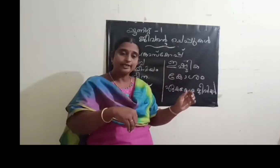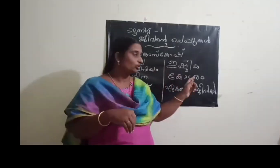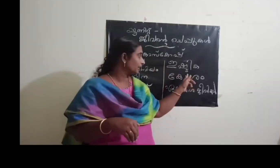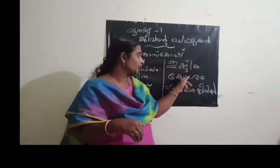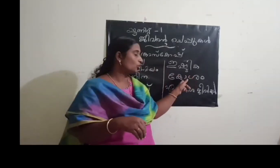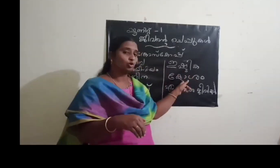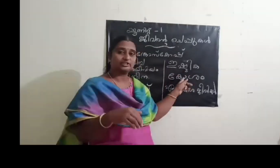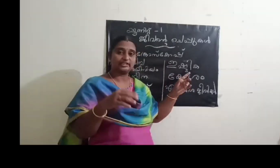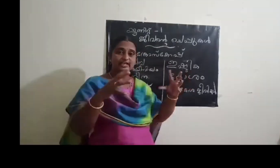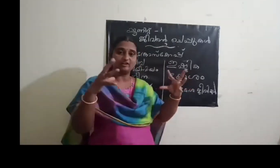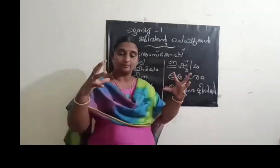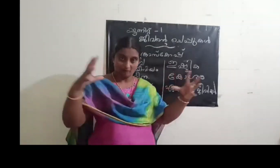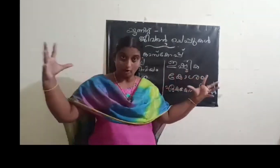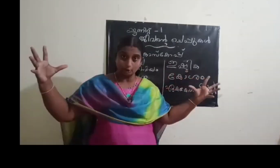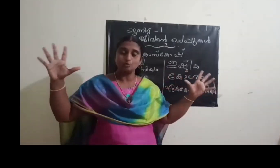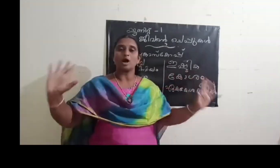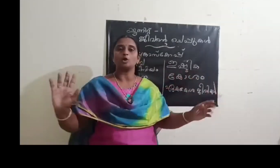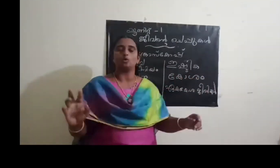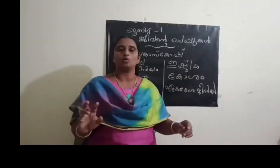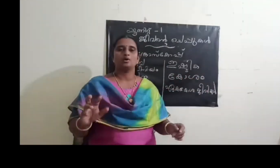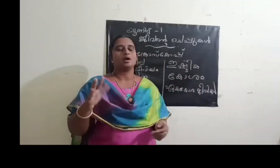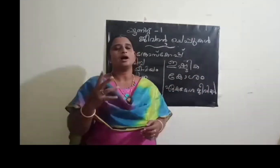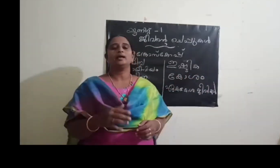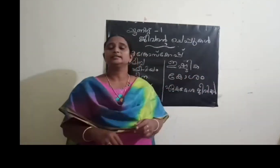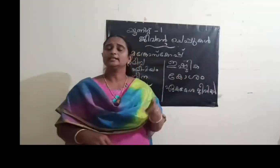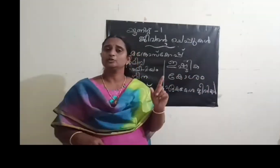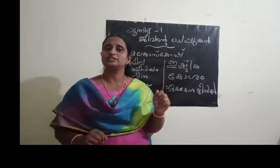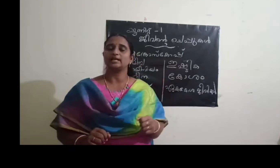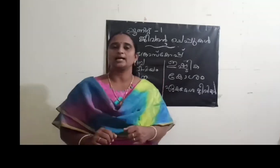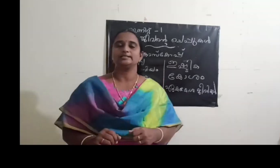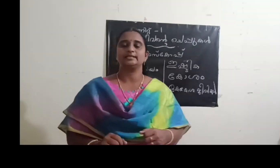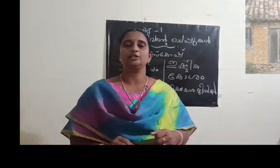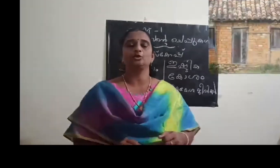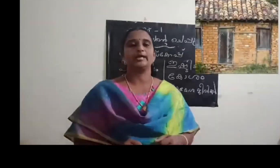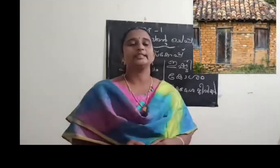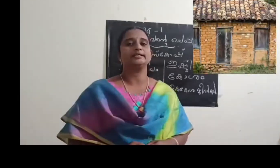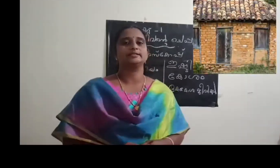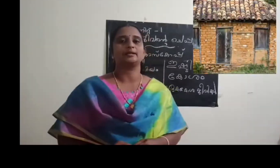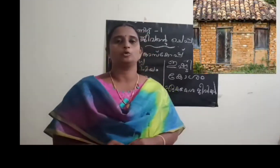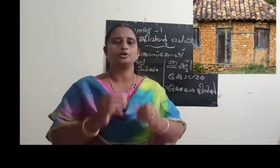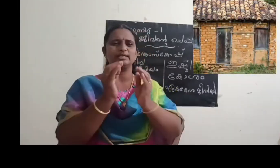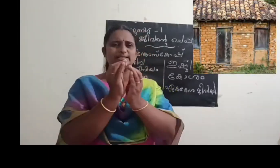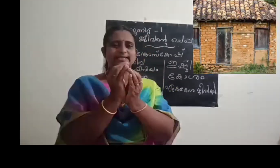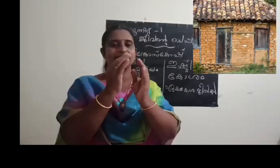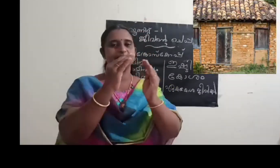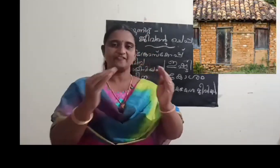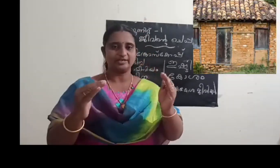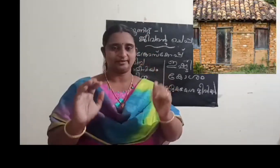ആനയുടെ കോശത്തിന്റെ വലിപ്പം വലുതും ആണോ അല്ല ഞാൻ നിങ്ങൾക്ക് ഒരു ചിത്രം കാണിച്ചിട്ട് ഇത് നോക്കി എന്തായി ചിത്രം ഒരു ചെറിയ വീട്